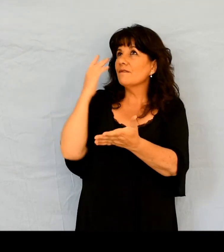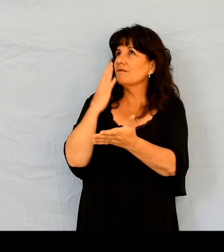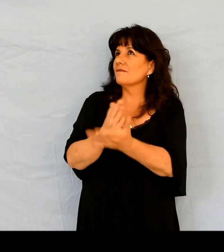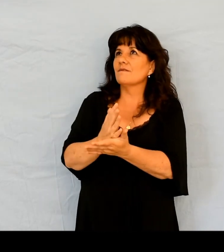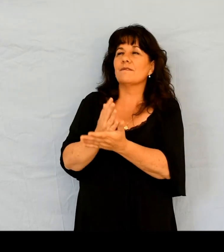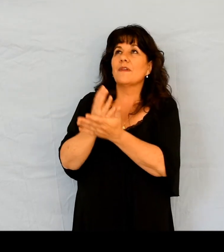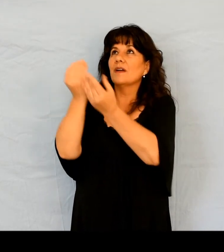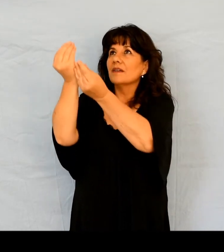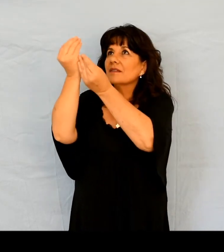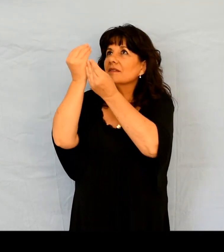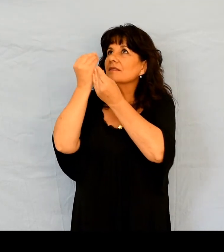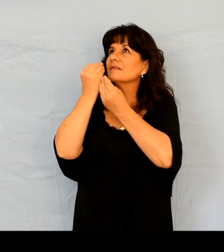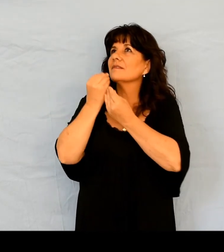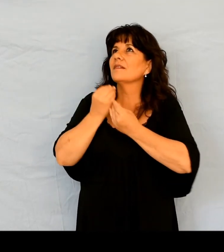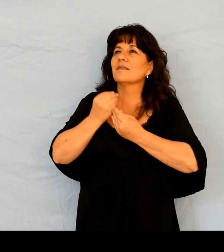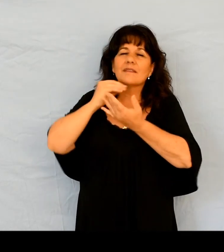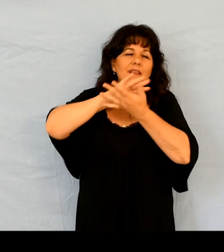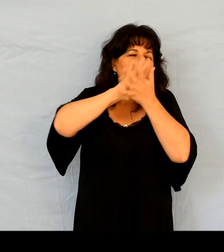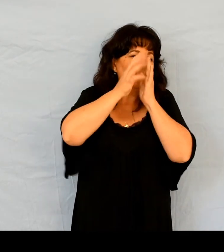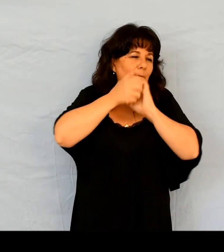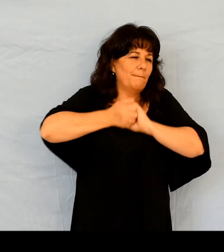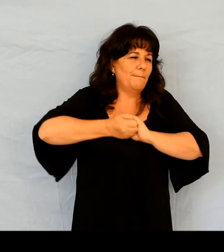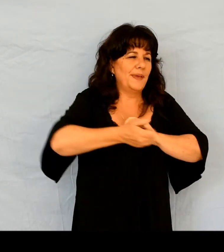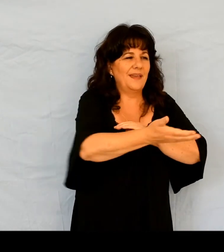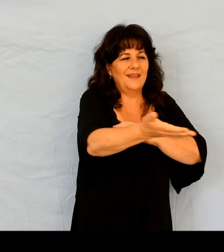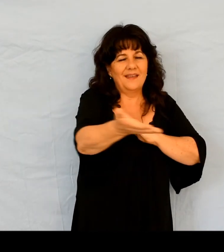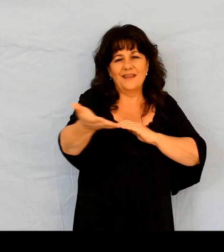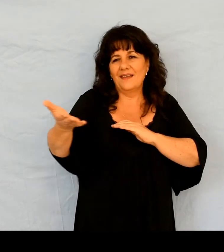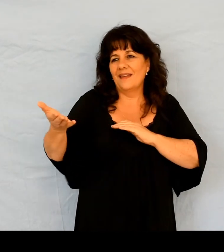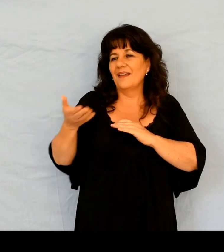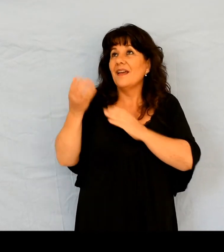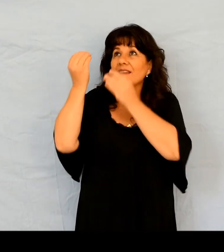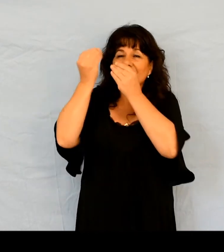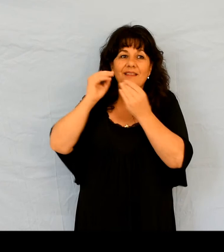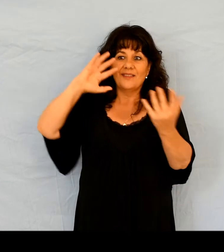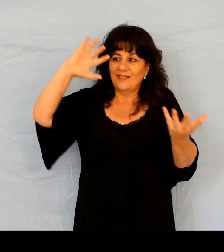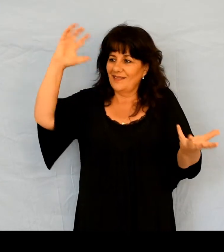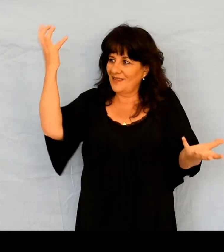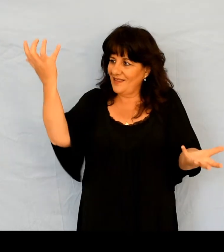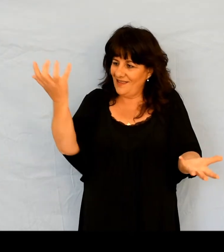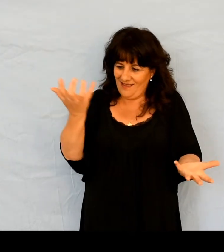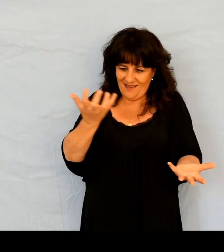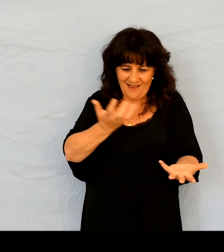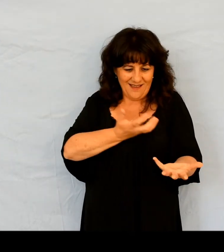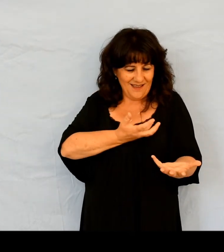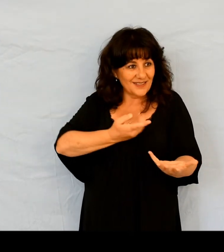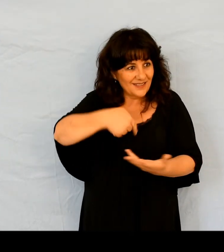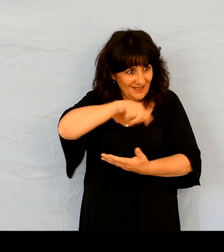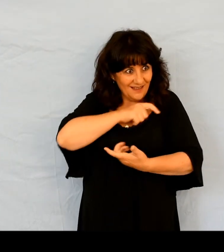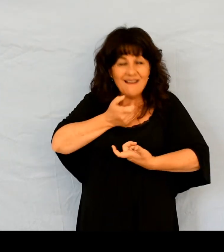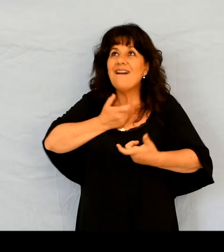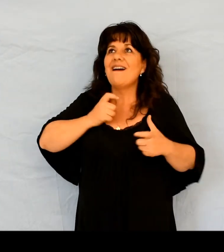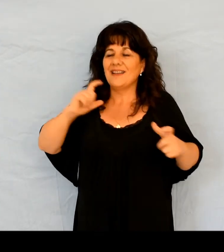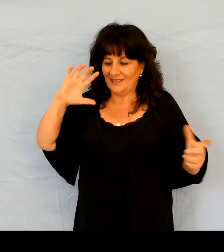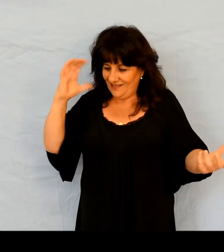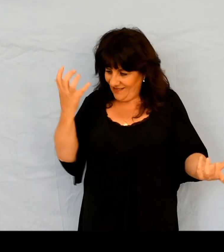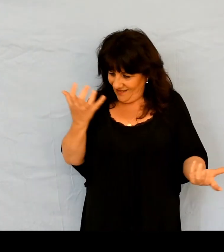l'accès à cette grâce dans laquelle nous sommes établis. Et nous mettons notre fierté dans l'espérance